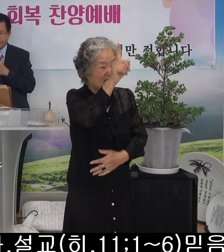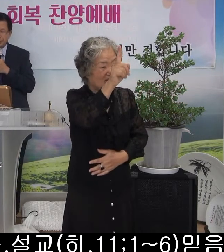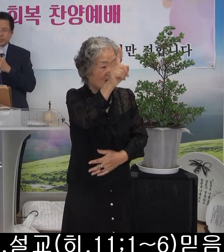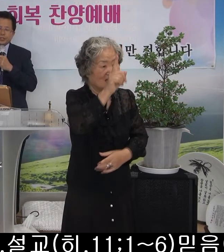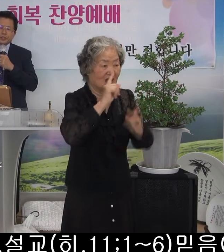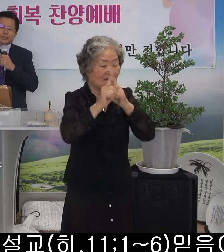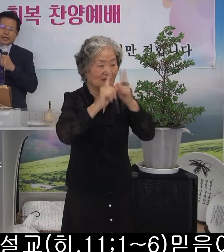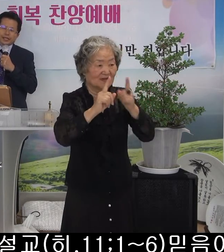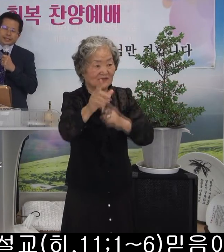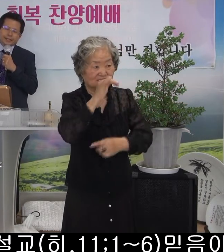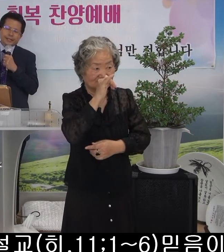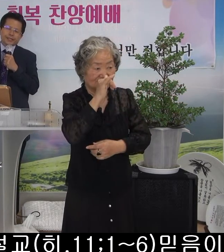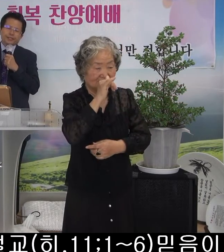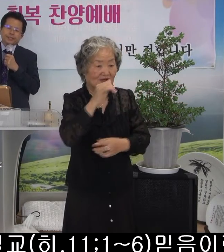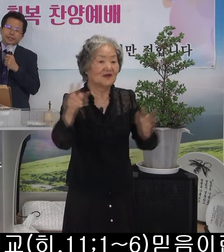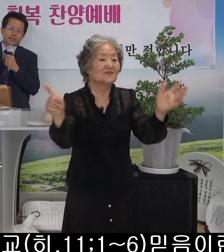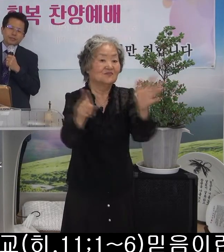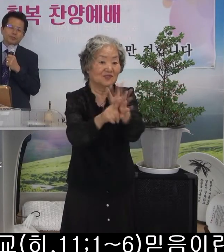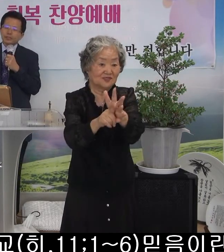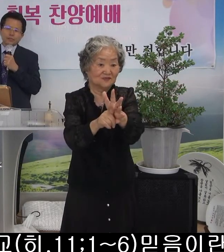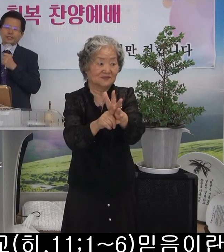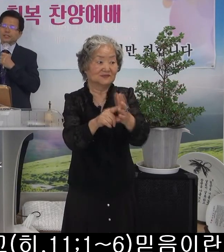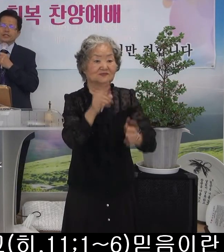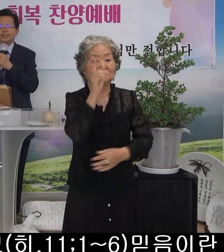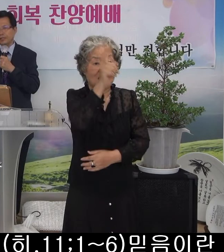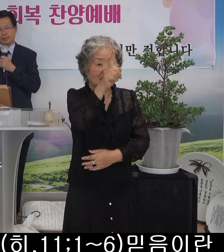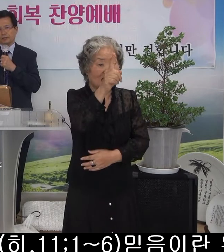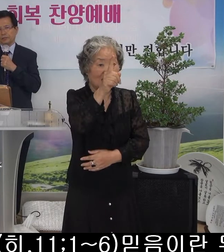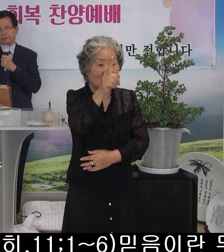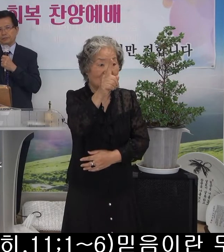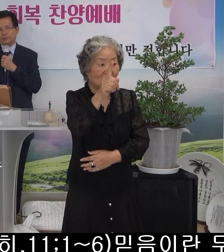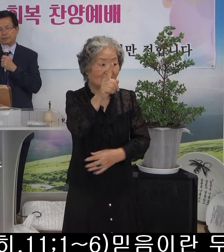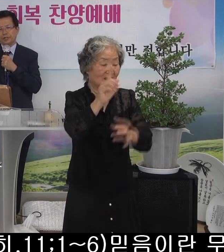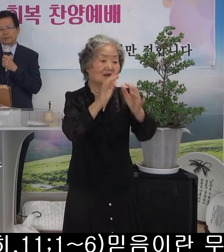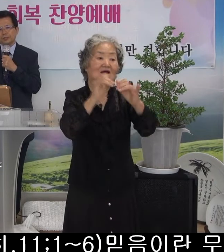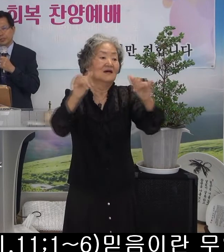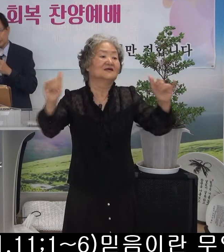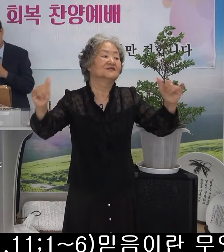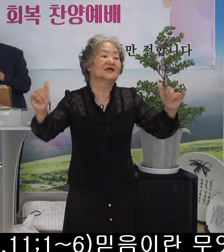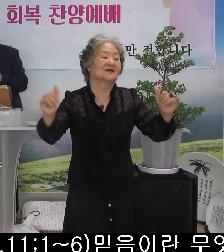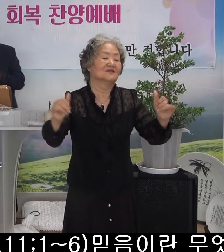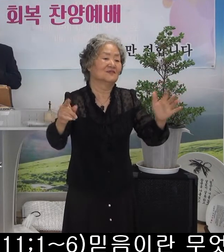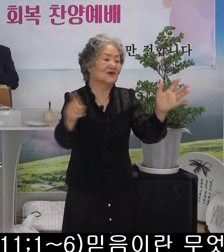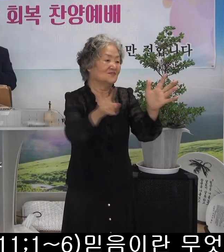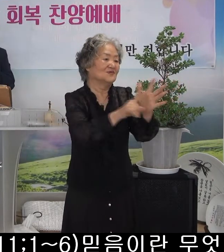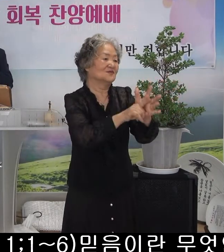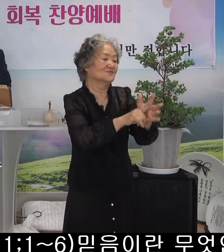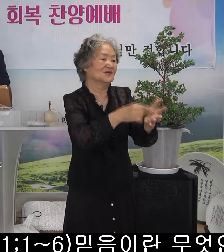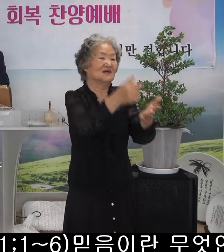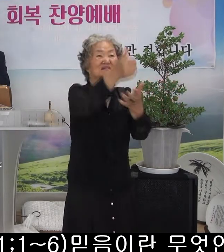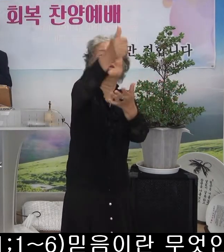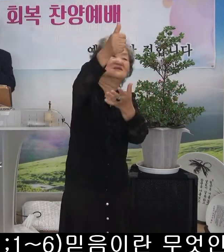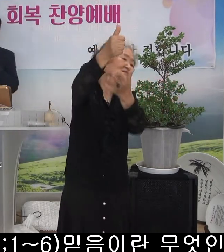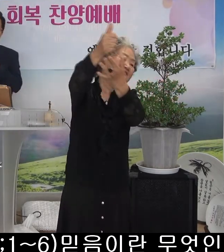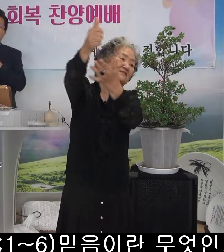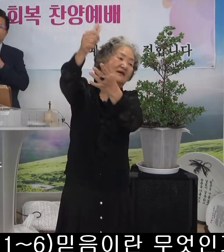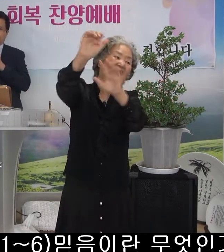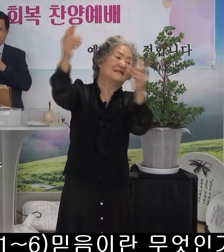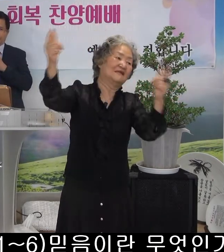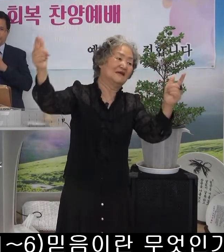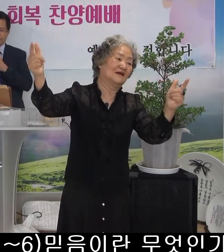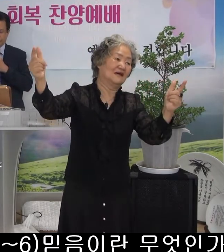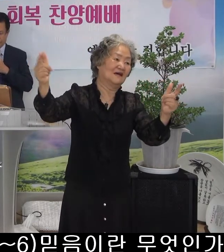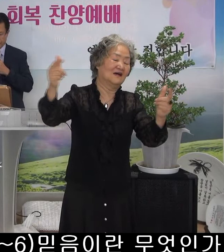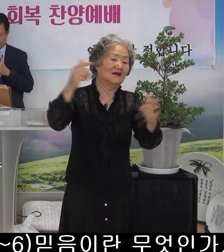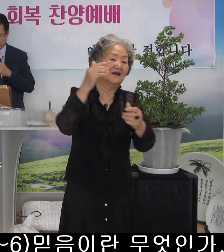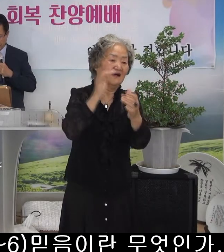믿음은 하나인데 사람은 믿음의 대상이 아니라는 것이죠. 사람은 섬김의 대상이지 믿음의 대상이 절대로 아니라는